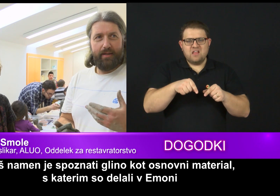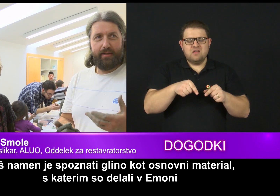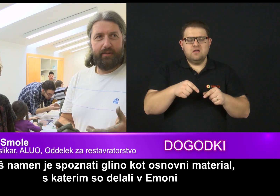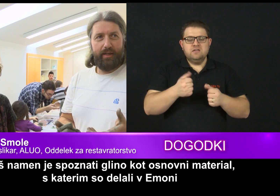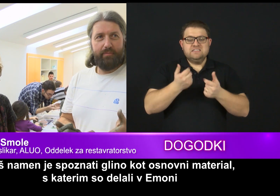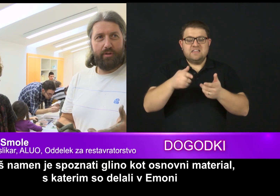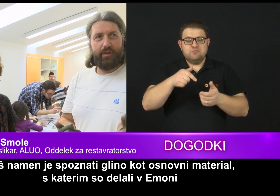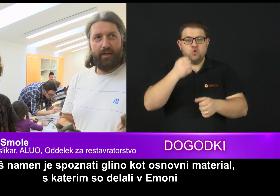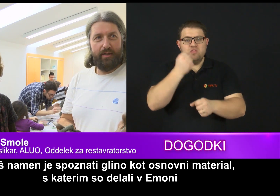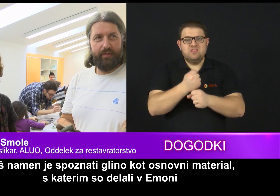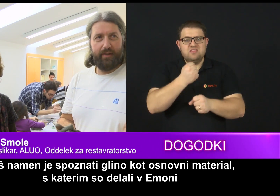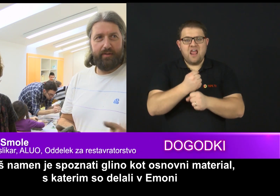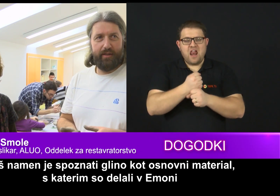s katerim so delali v antiki